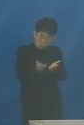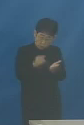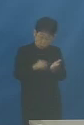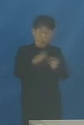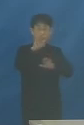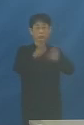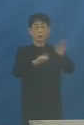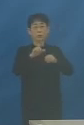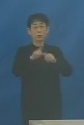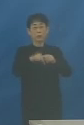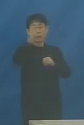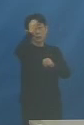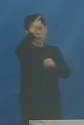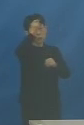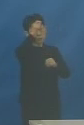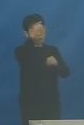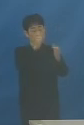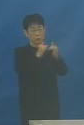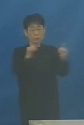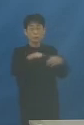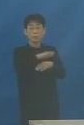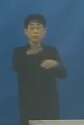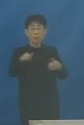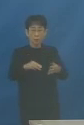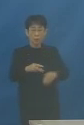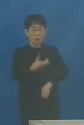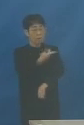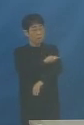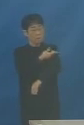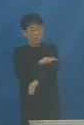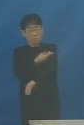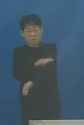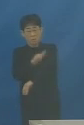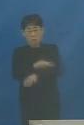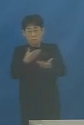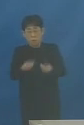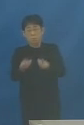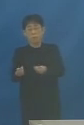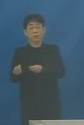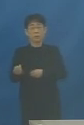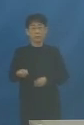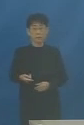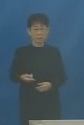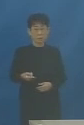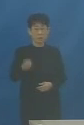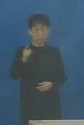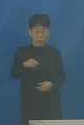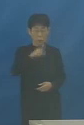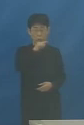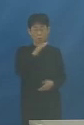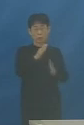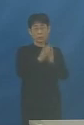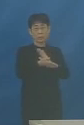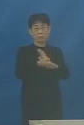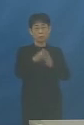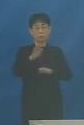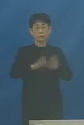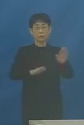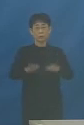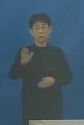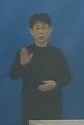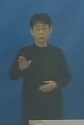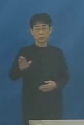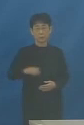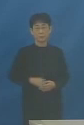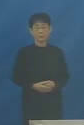希望する方が打たれるという状況に本件はなったということであろうかと